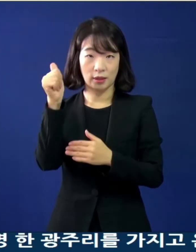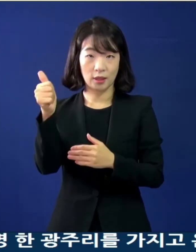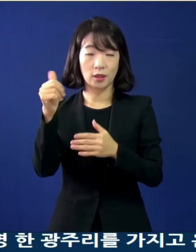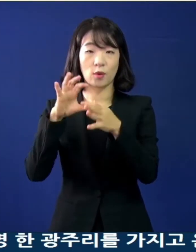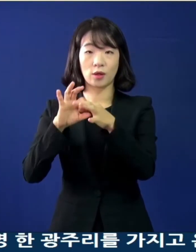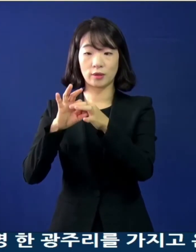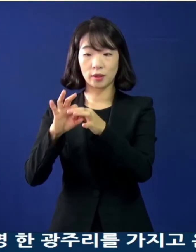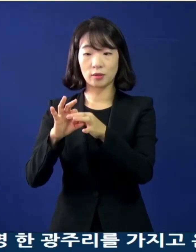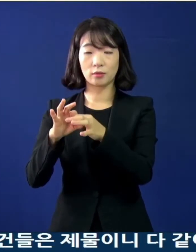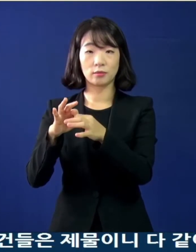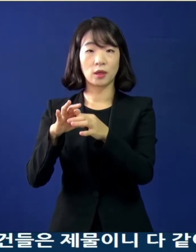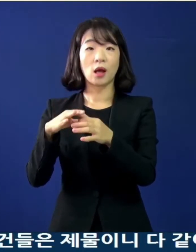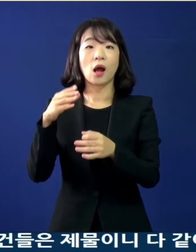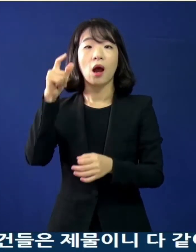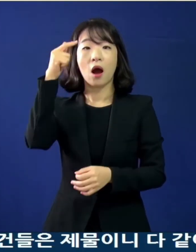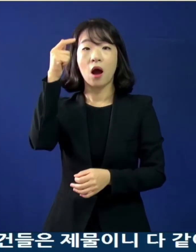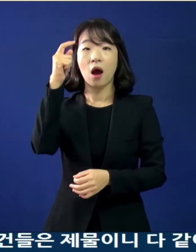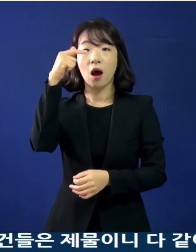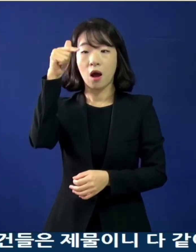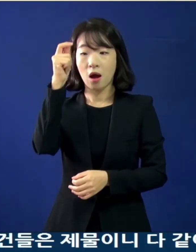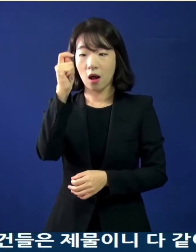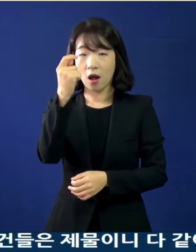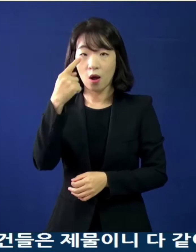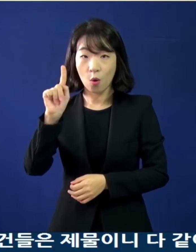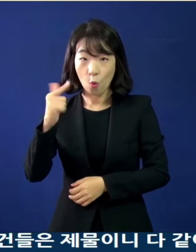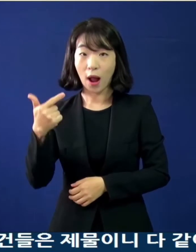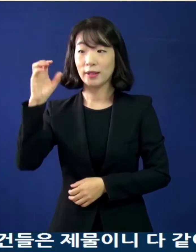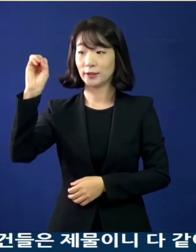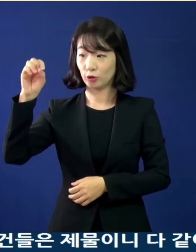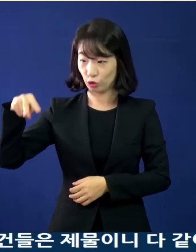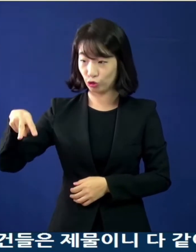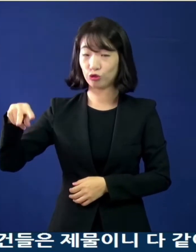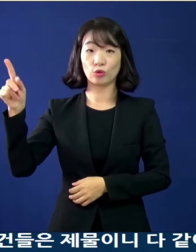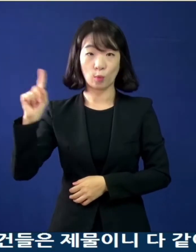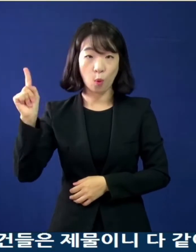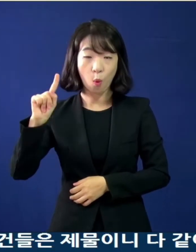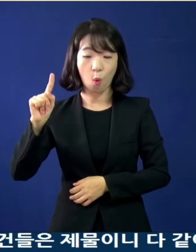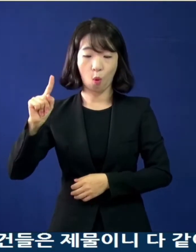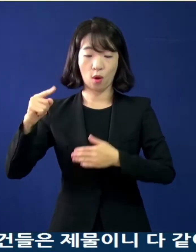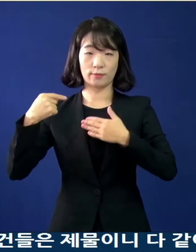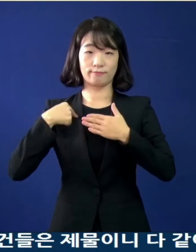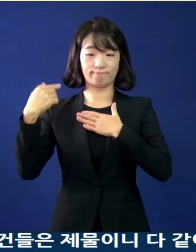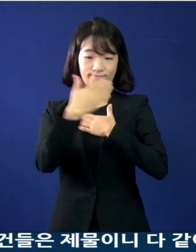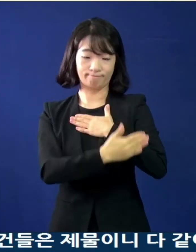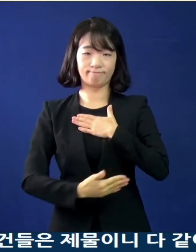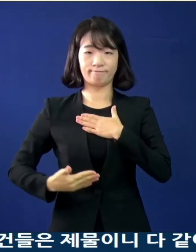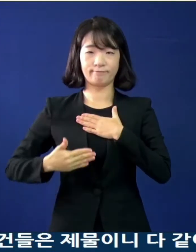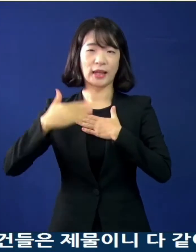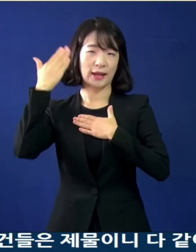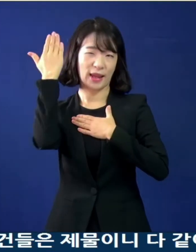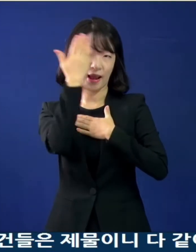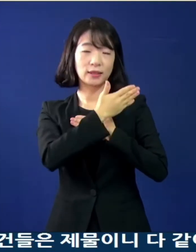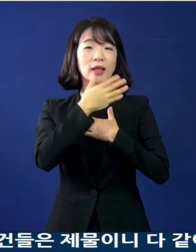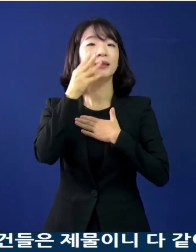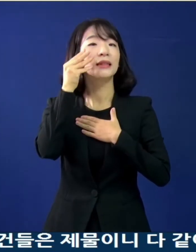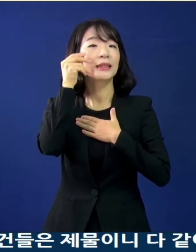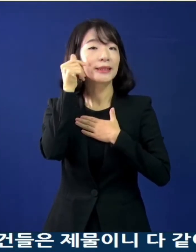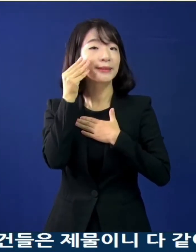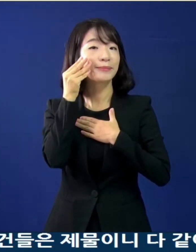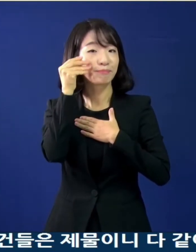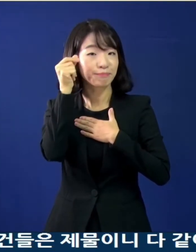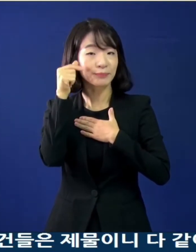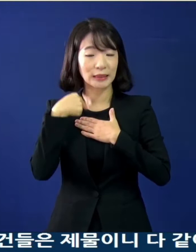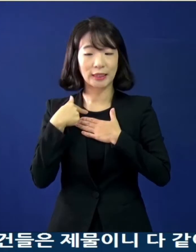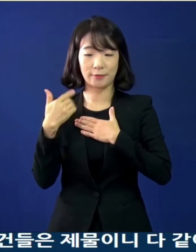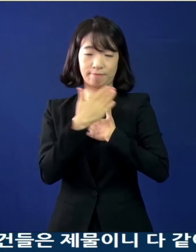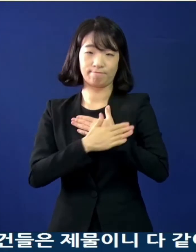하겠습니다. 관유는 제사장의 외면을 깨끗하게 씻어내기 위한 기름이었고요, 이 기름을